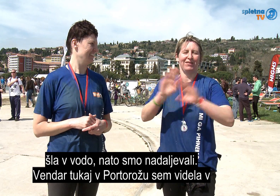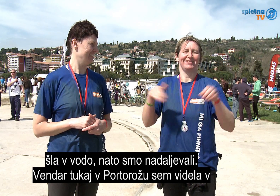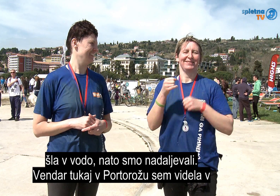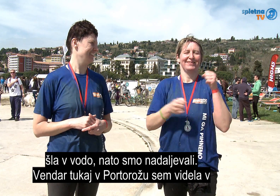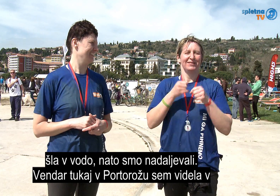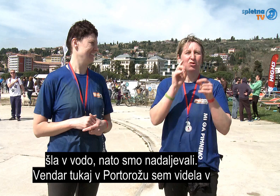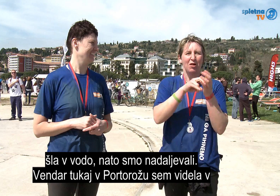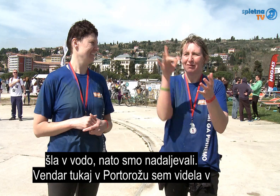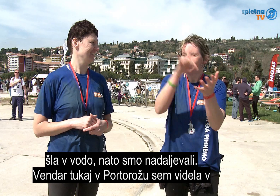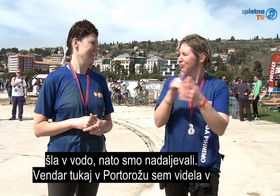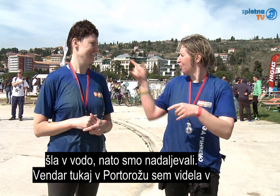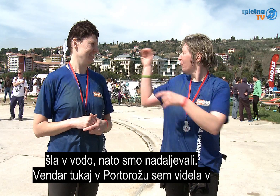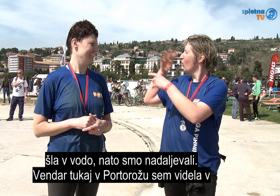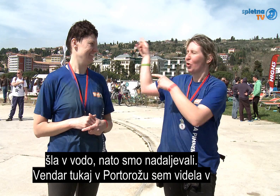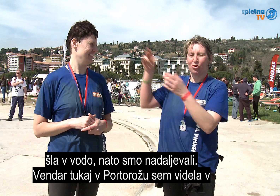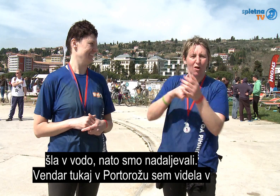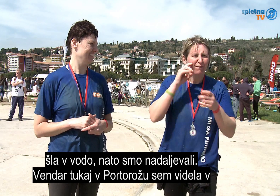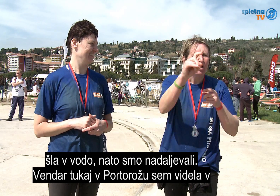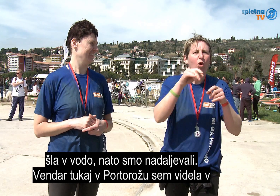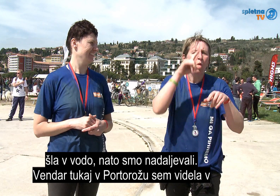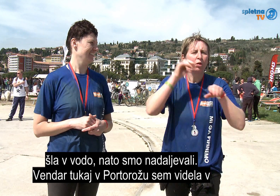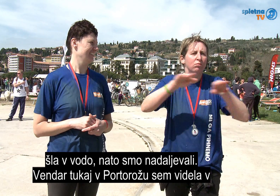Medtem pa že prihajajo novi gladiatorji proti cilju.